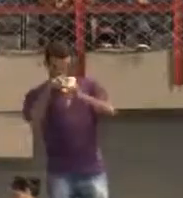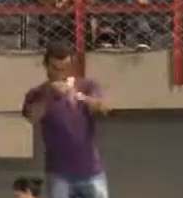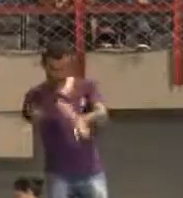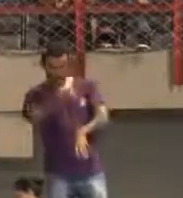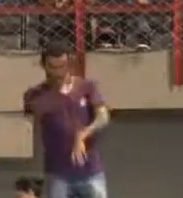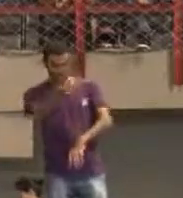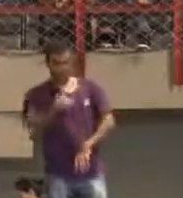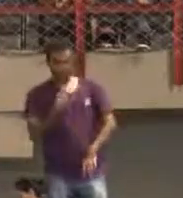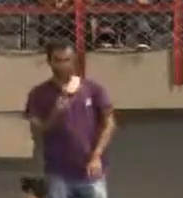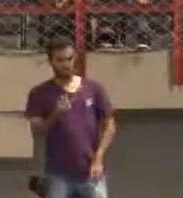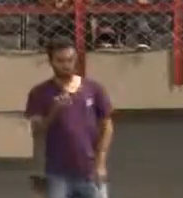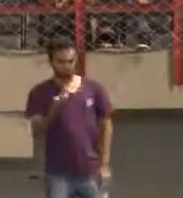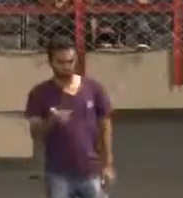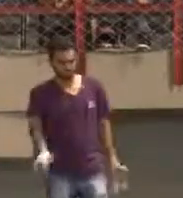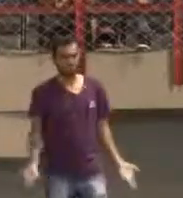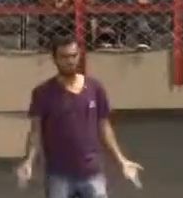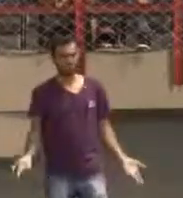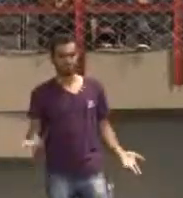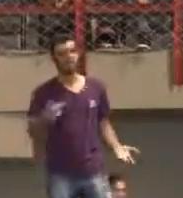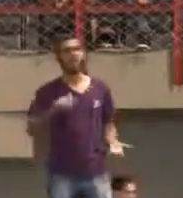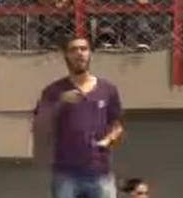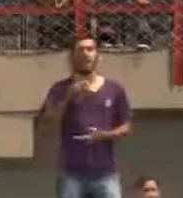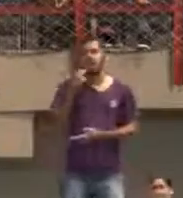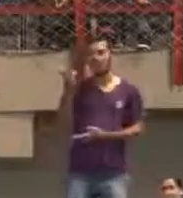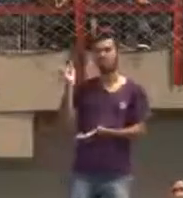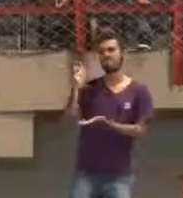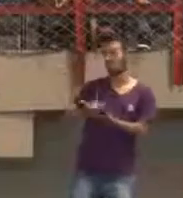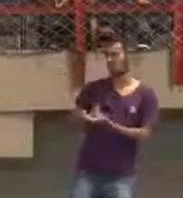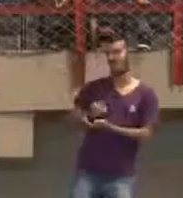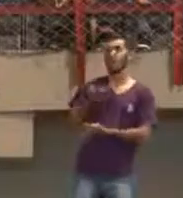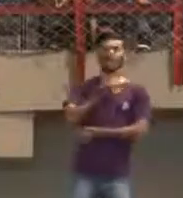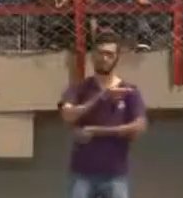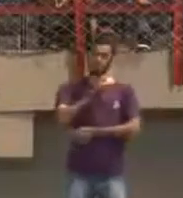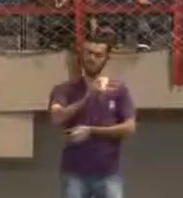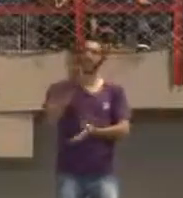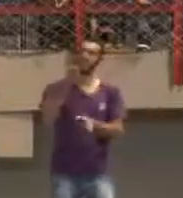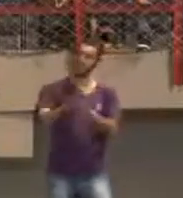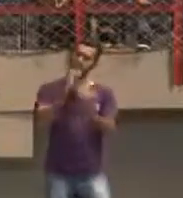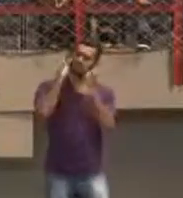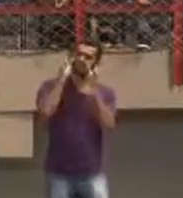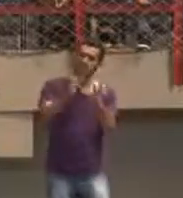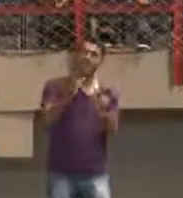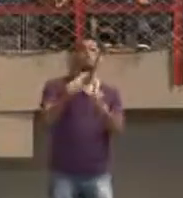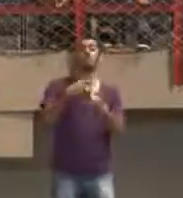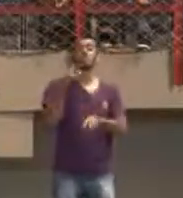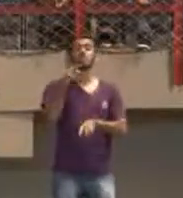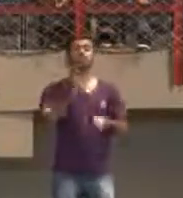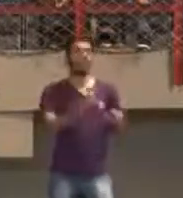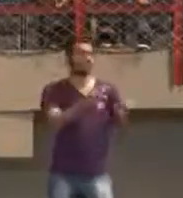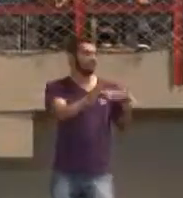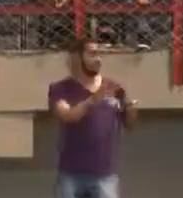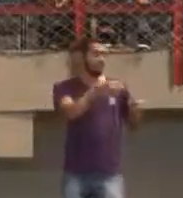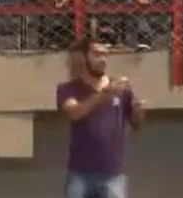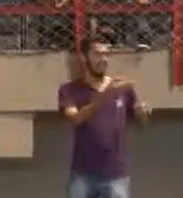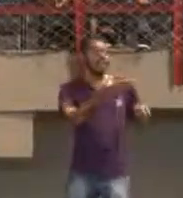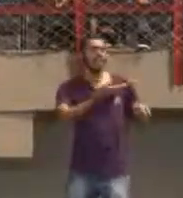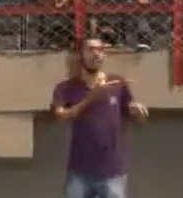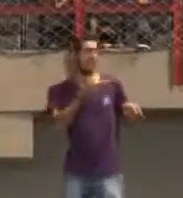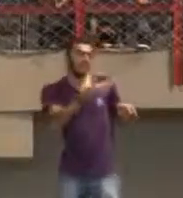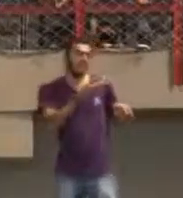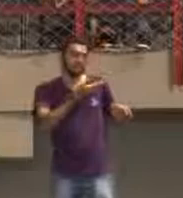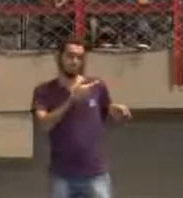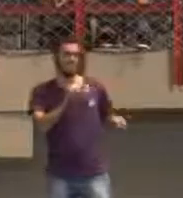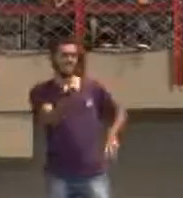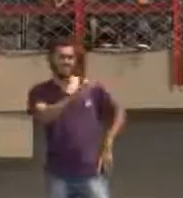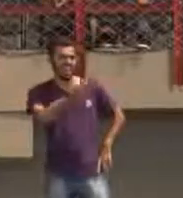Aí você para e diz: é verdade, as amizades são por interesse. Por que você está aí perto dessa menina? É colega minha. Não, você é